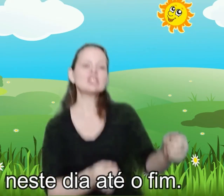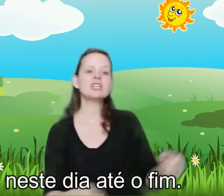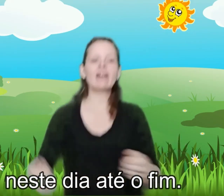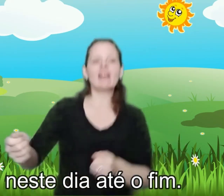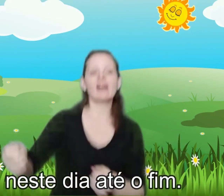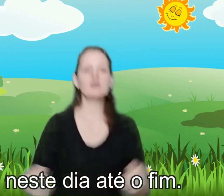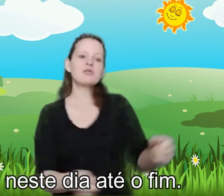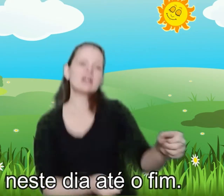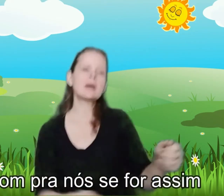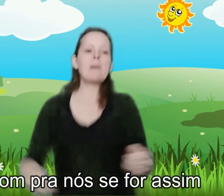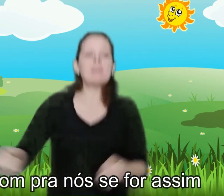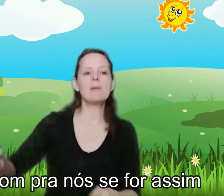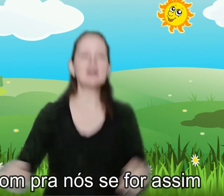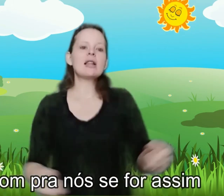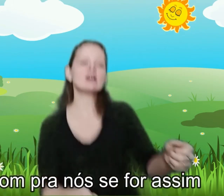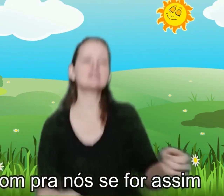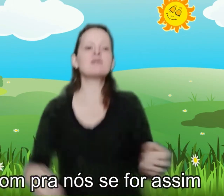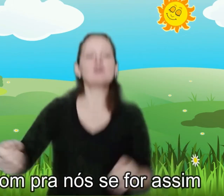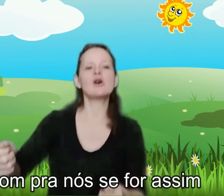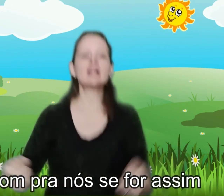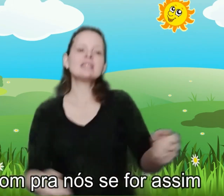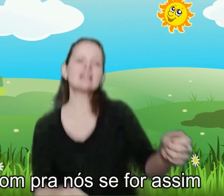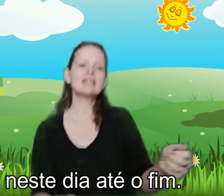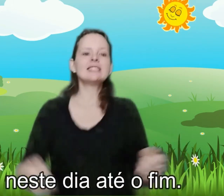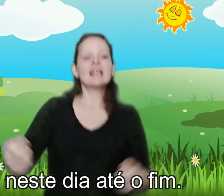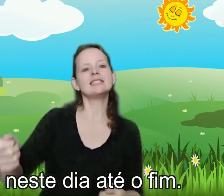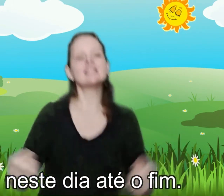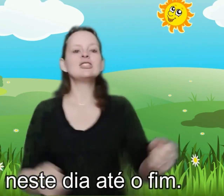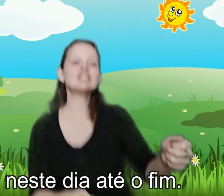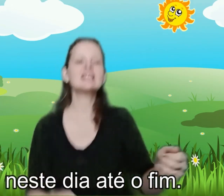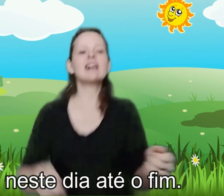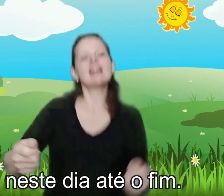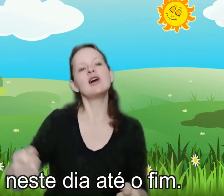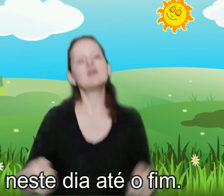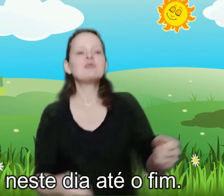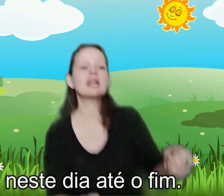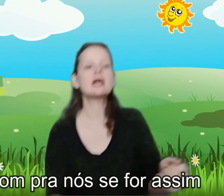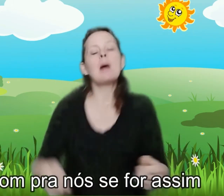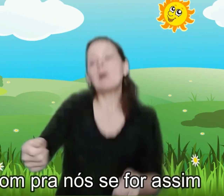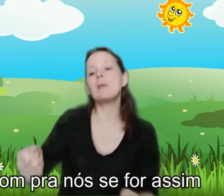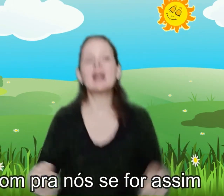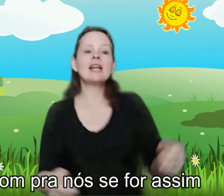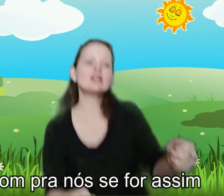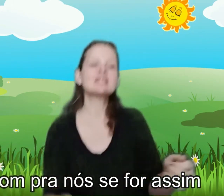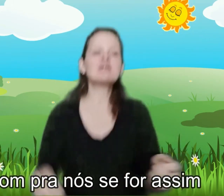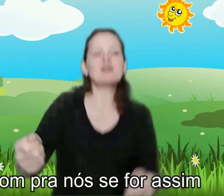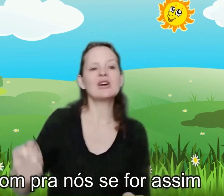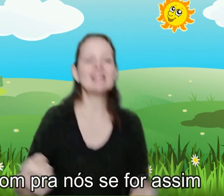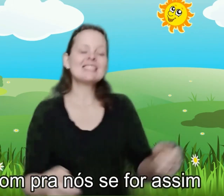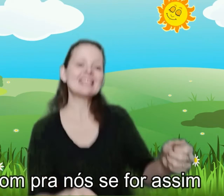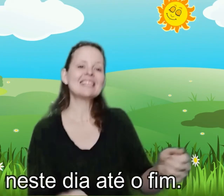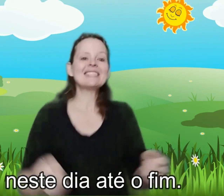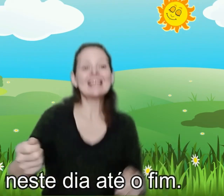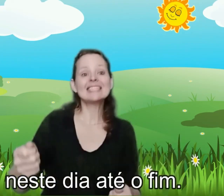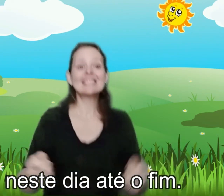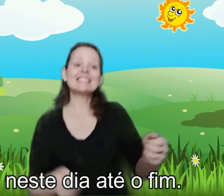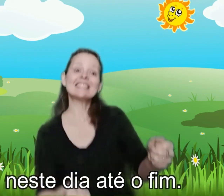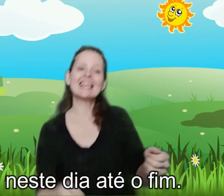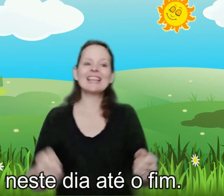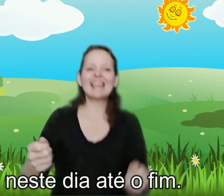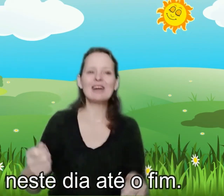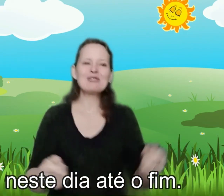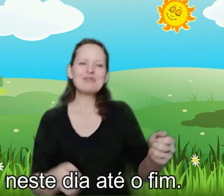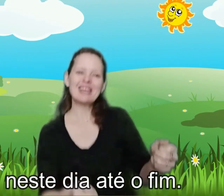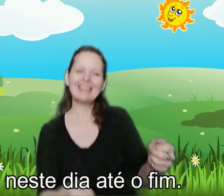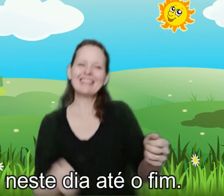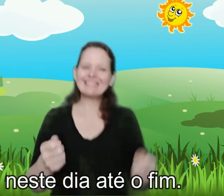nesse dia até o fim. Bom pra nós se for assim, nesse dia até o fim. Bom pra nós se for assim, nesse